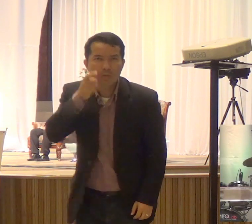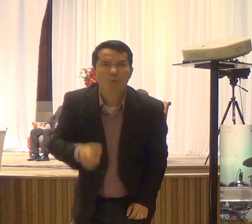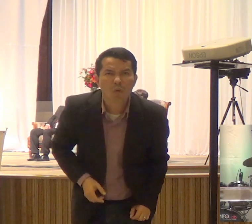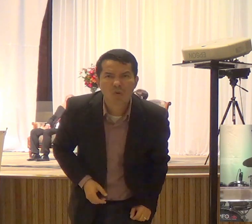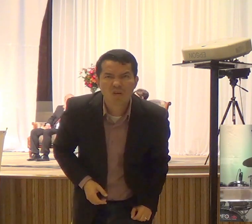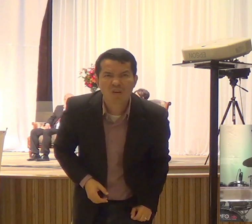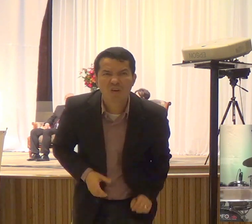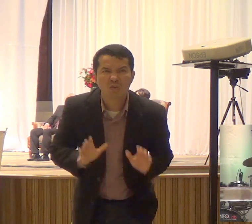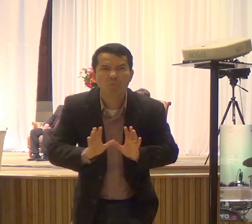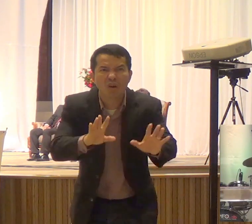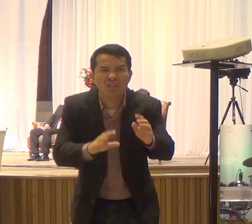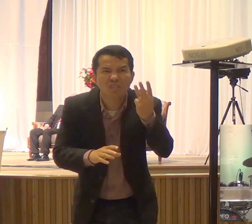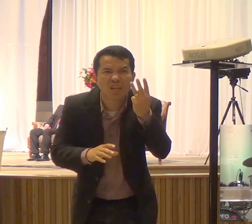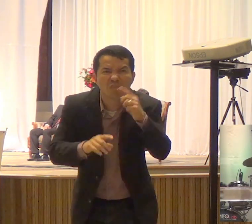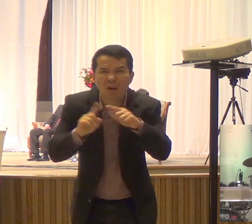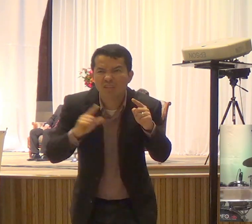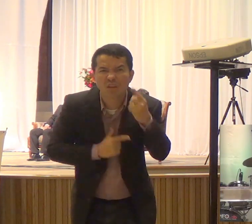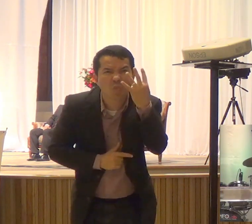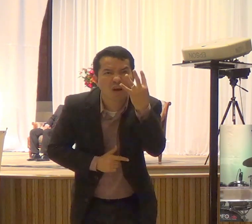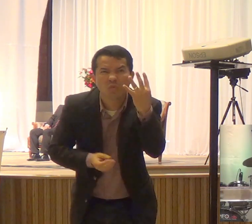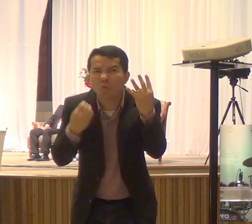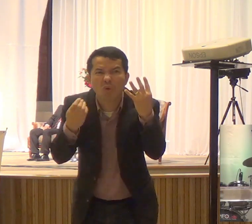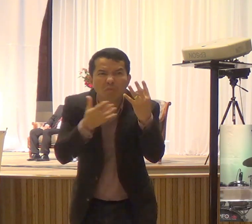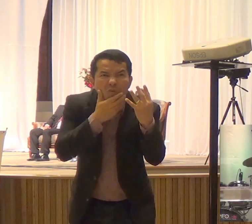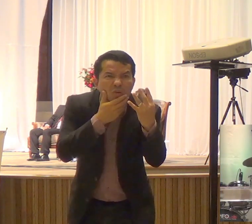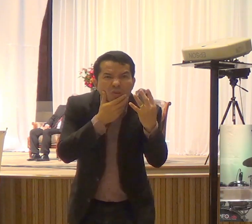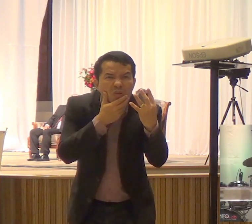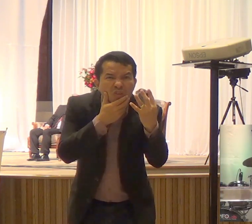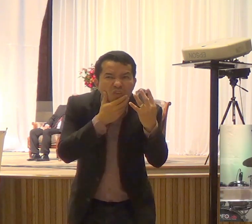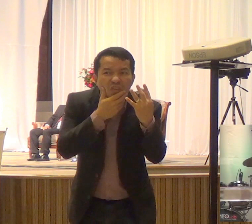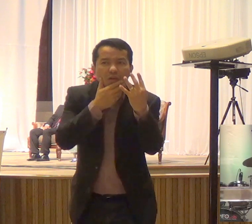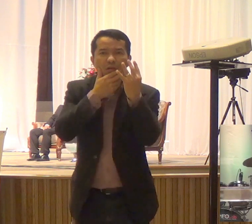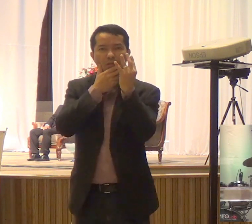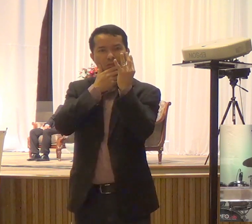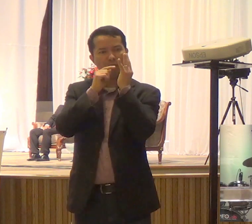enxerga, uau, tem mais alguém lá dentro com eles.